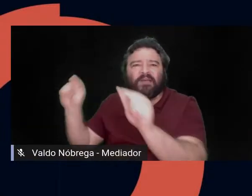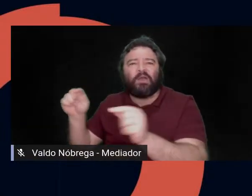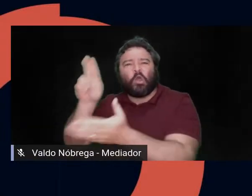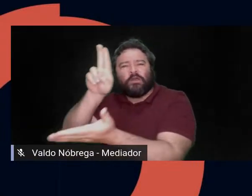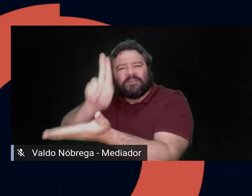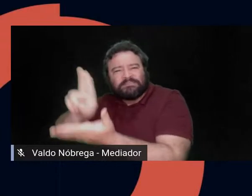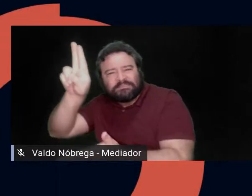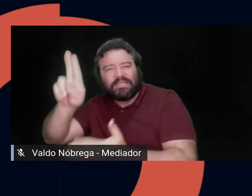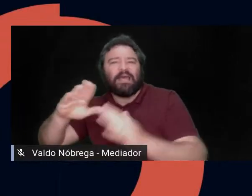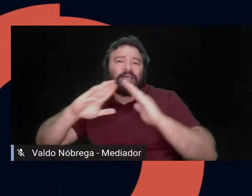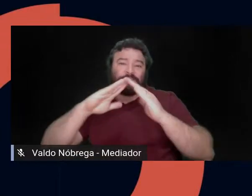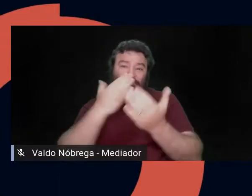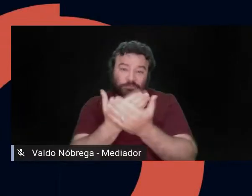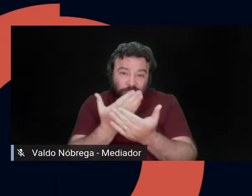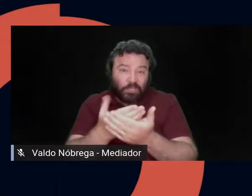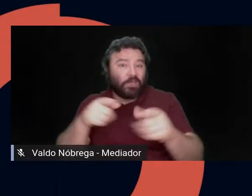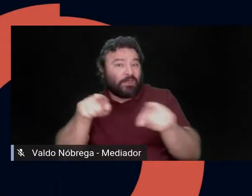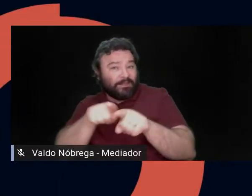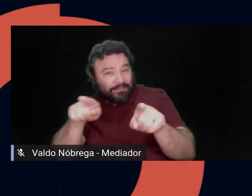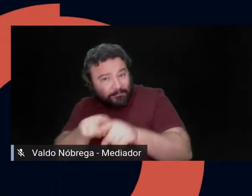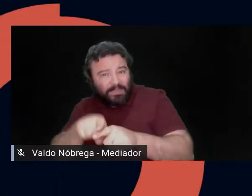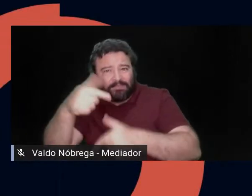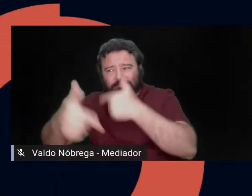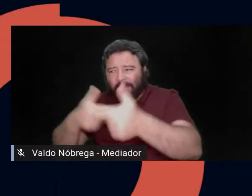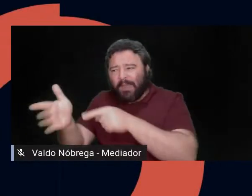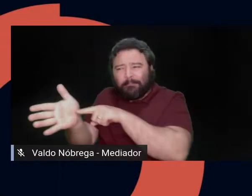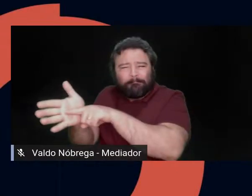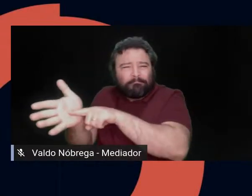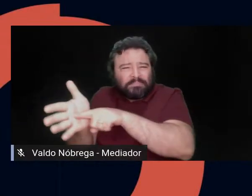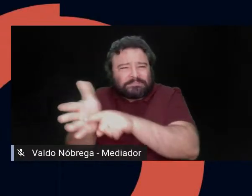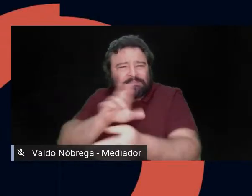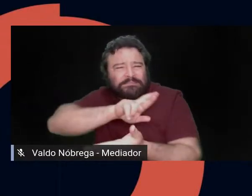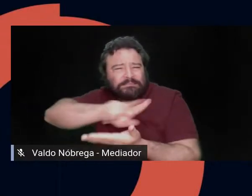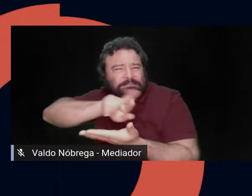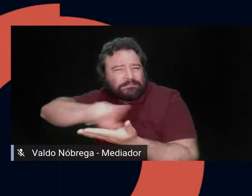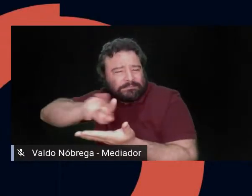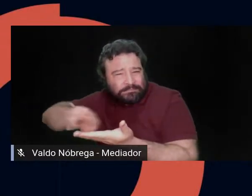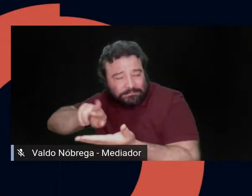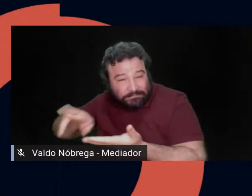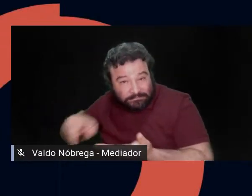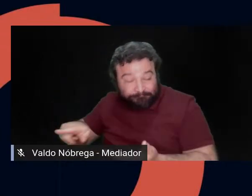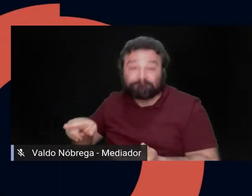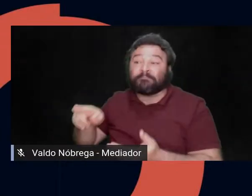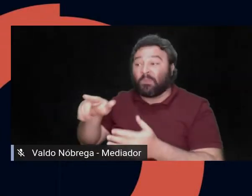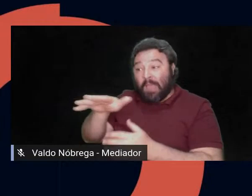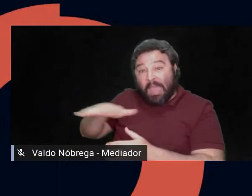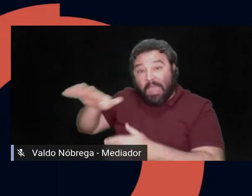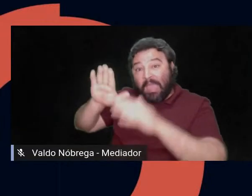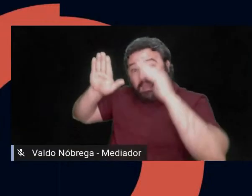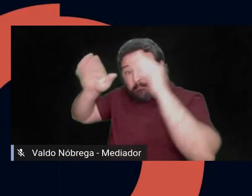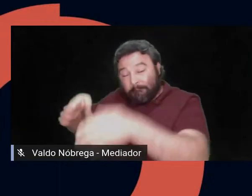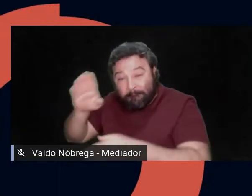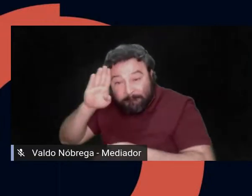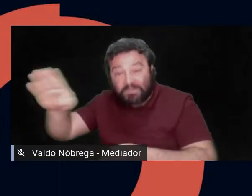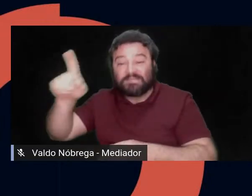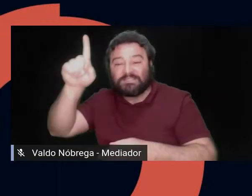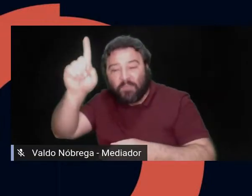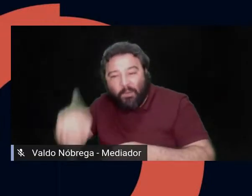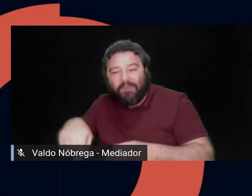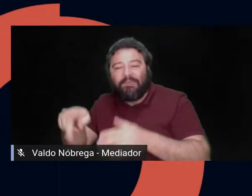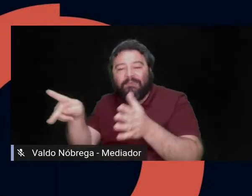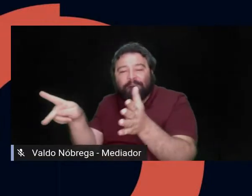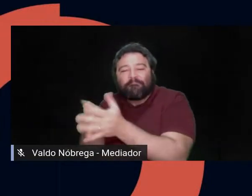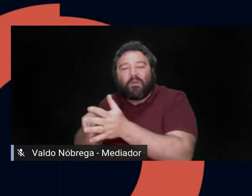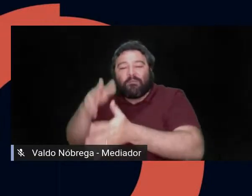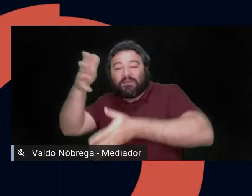experiência na área educacional também. nas escolas, de outras pesquisas, outros dados que vão ser